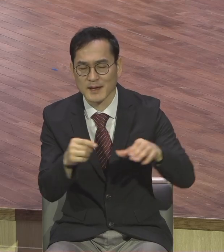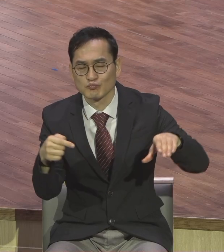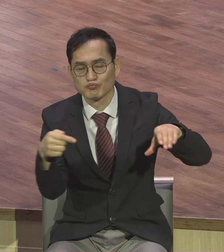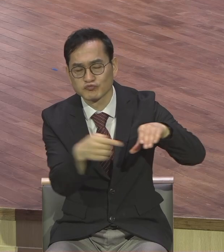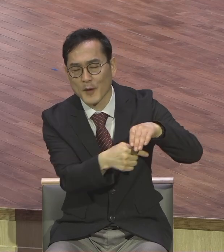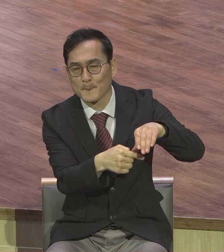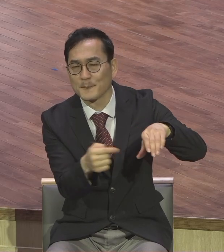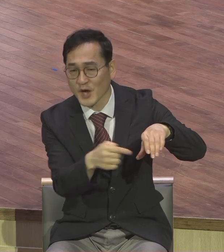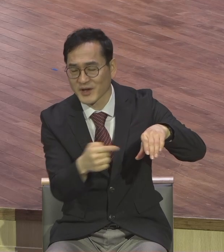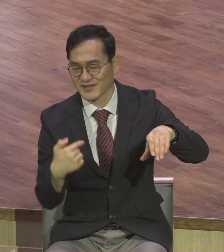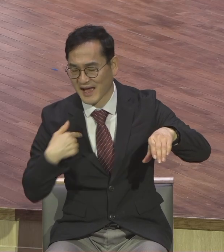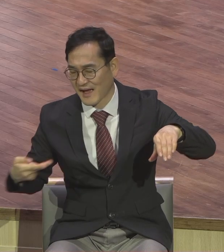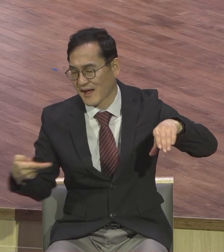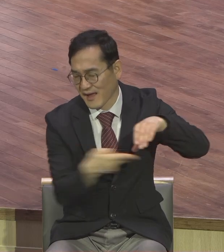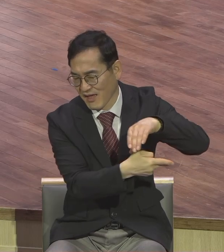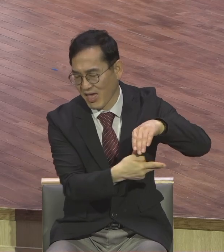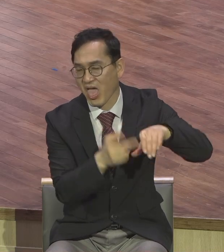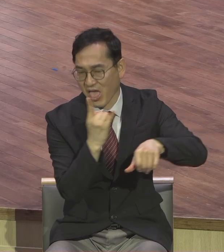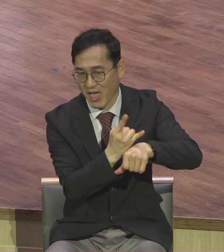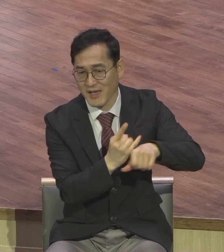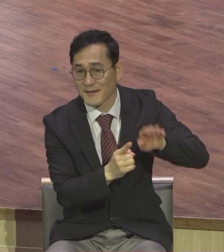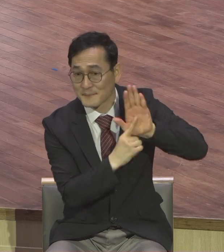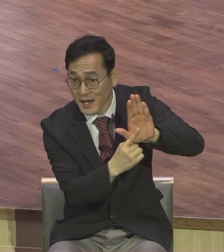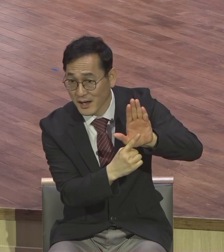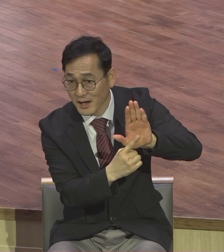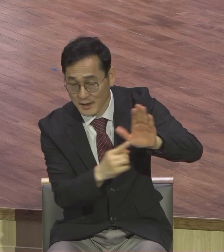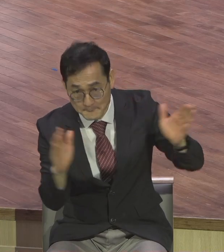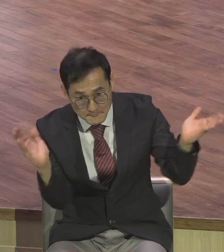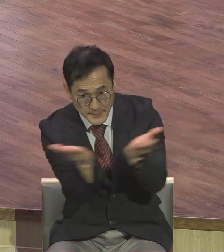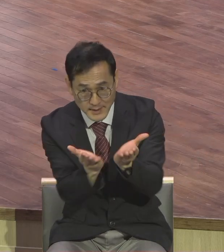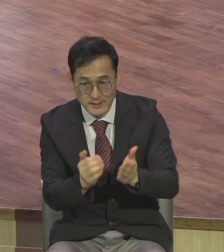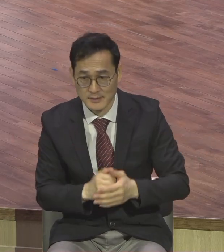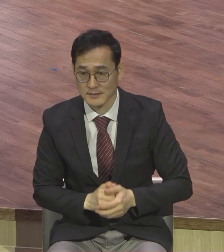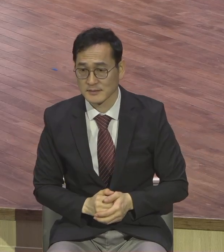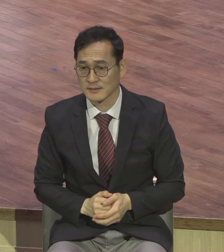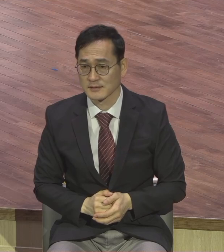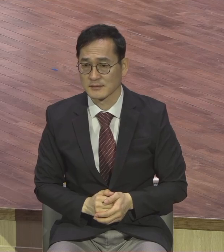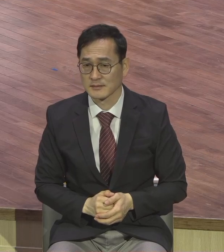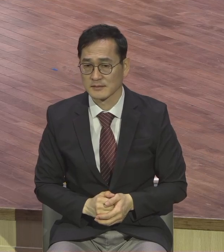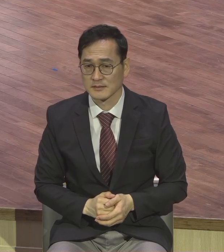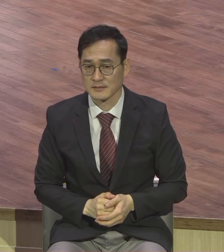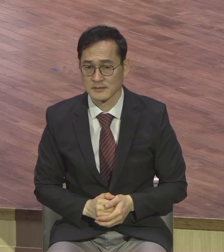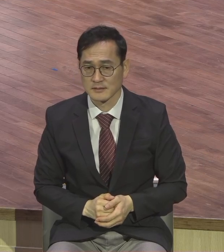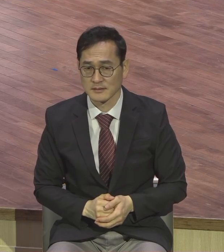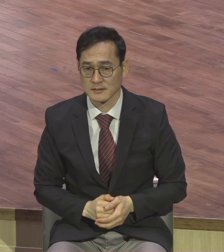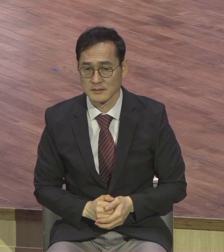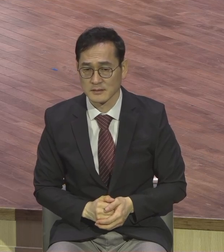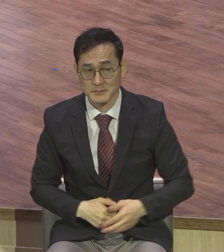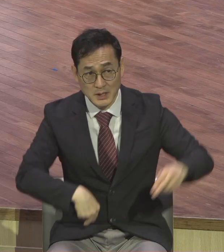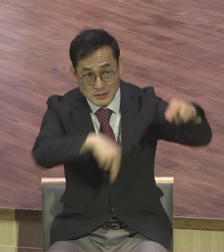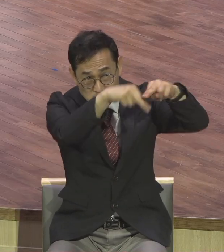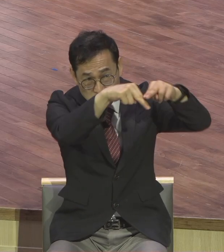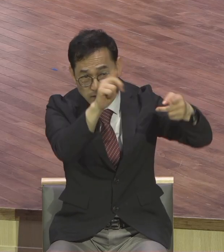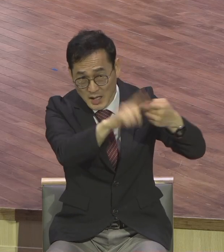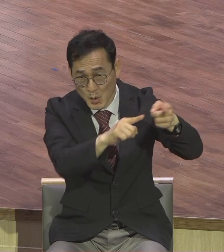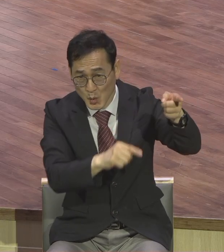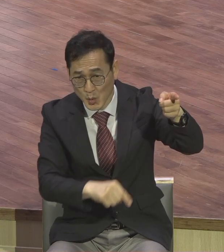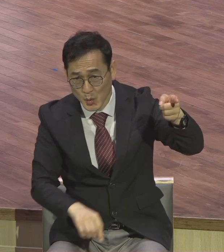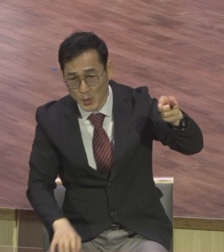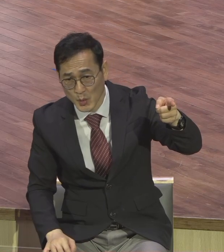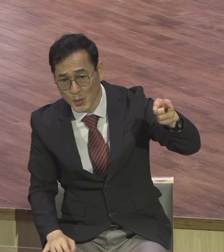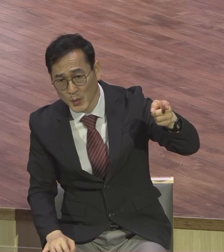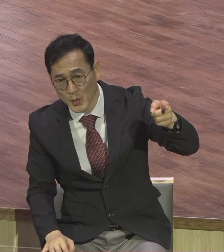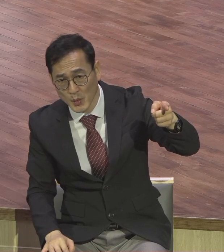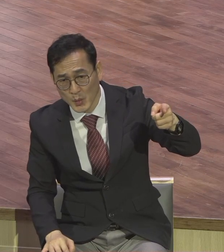예언 성취입니다. 또 십자가에 죽으신 후 장례가 제대로 되지 않았다고 하면, 얼렁뚱땅 어떻게 어디로